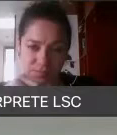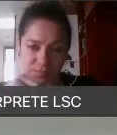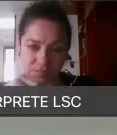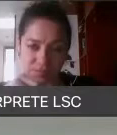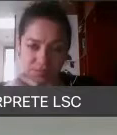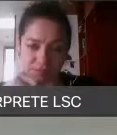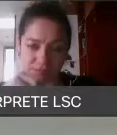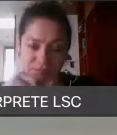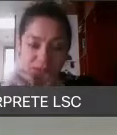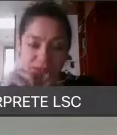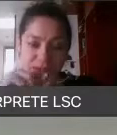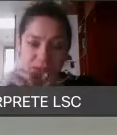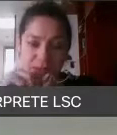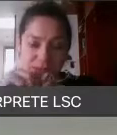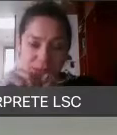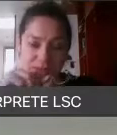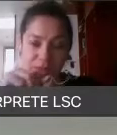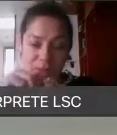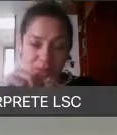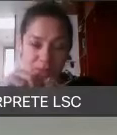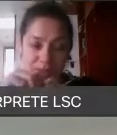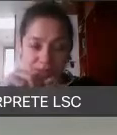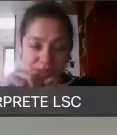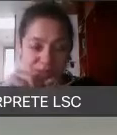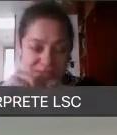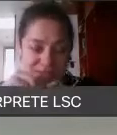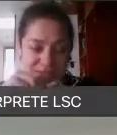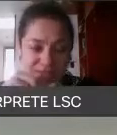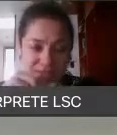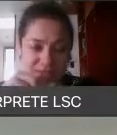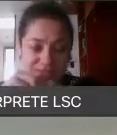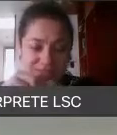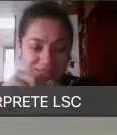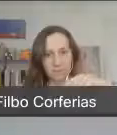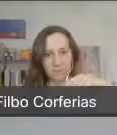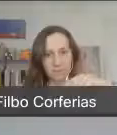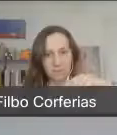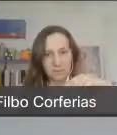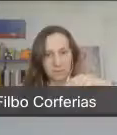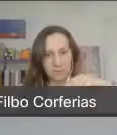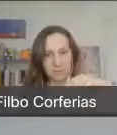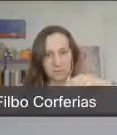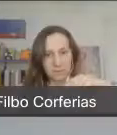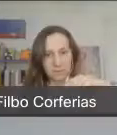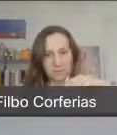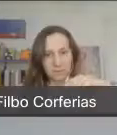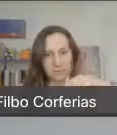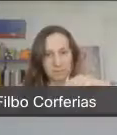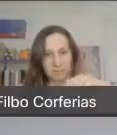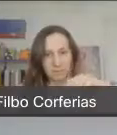leerlas. ¿Sí? ¿Así es? Espérale, ok, espérate, le preguntamos, ¿me haces lengua de señas?